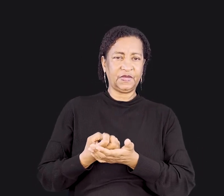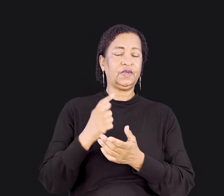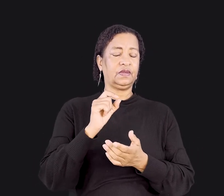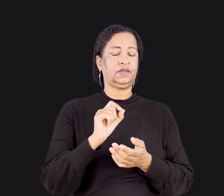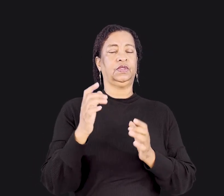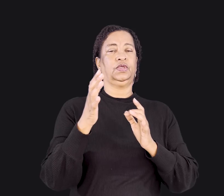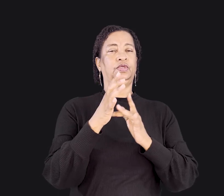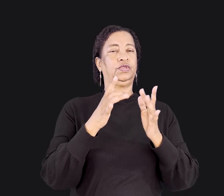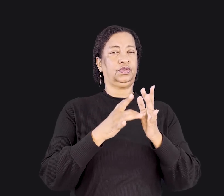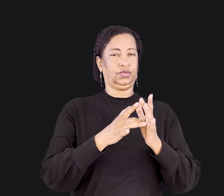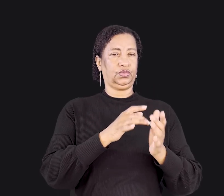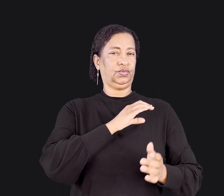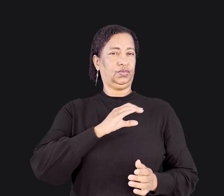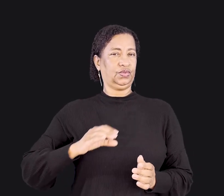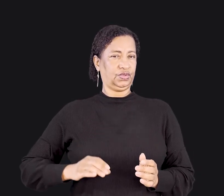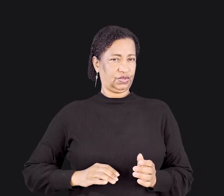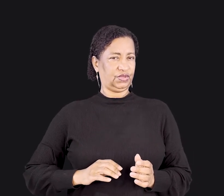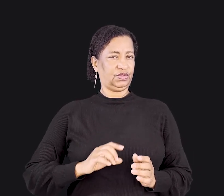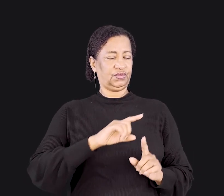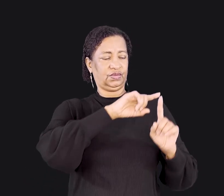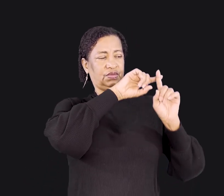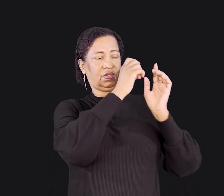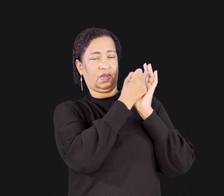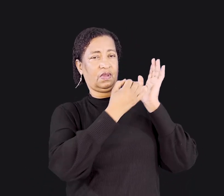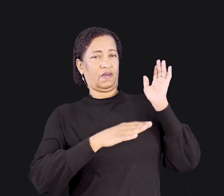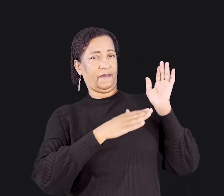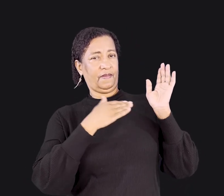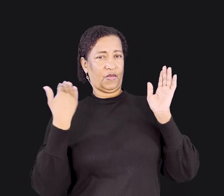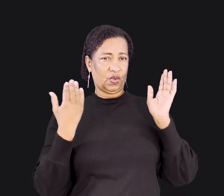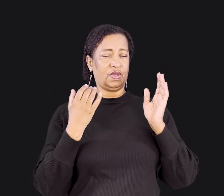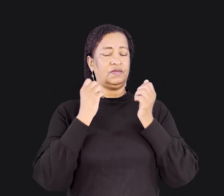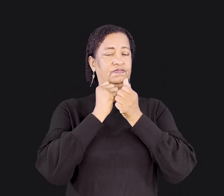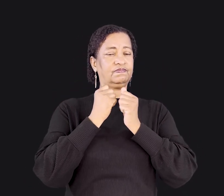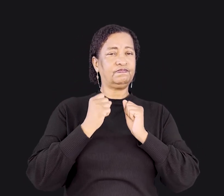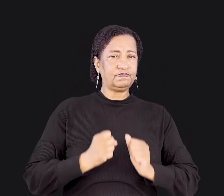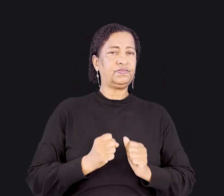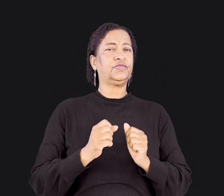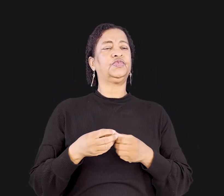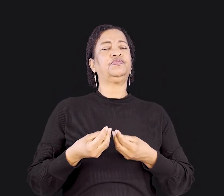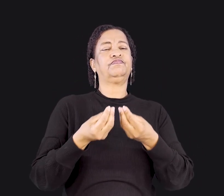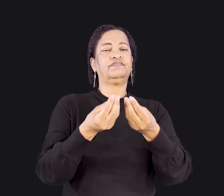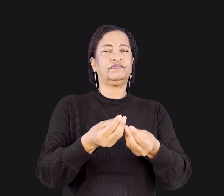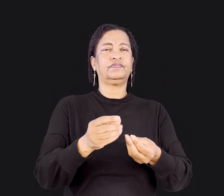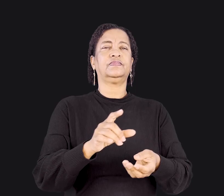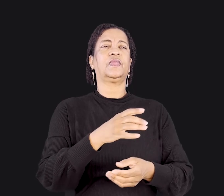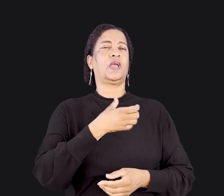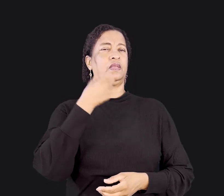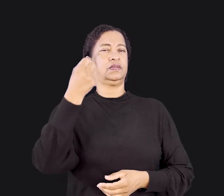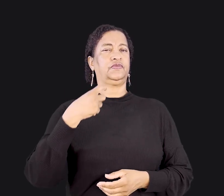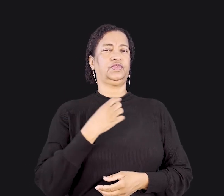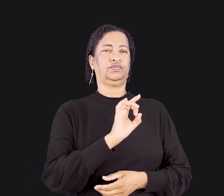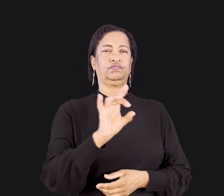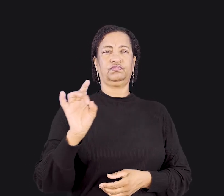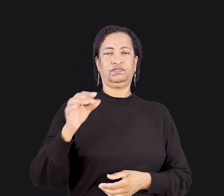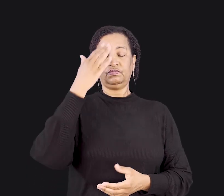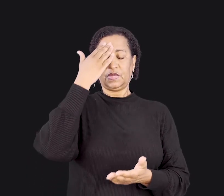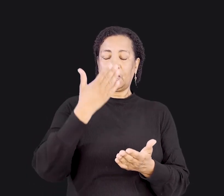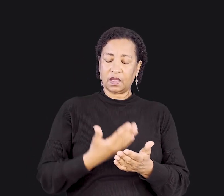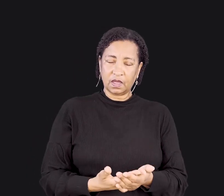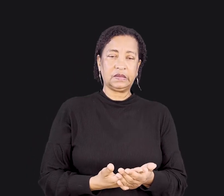Jesus Cristo, através da morte na cruz, tornou possível que a salvação chegasse até você. Crer no Evangelho pelo dom da fé, que